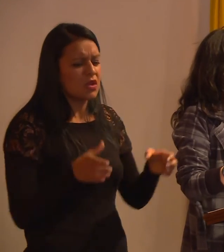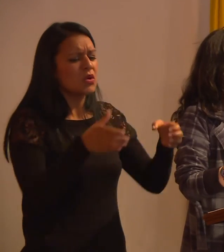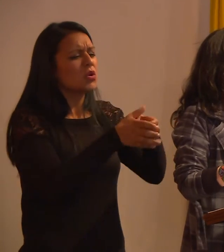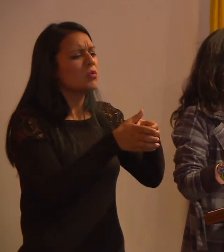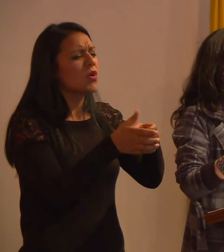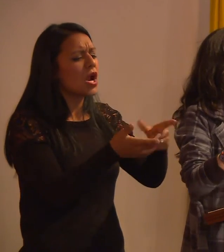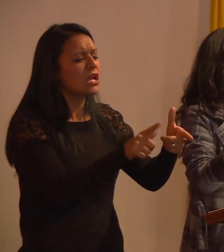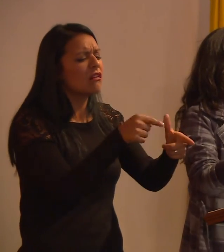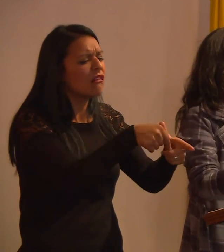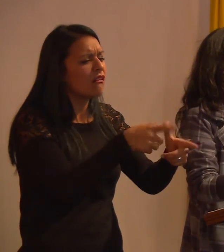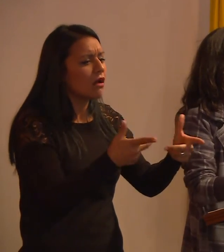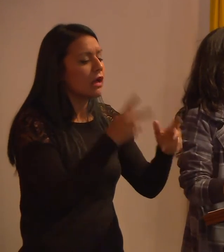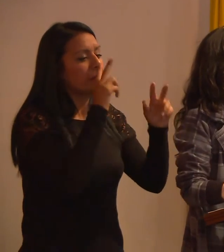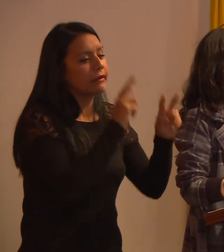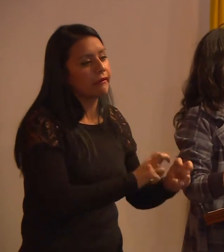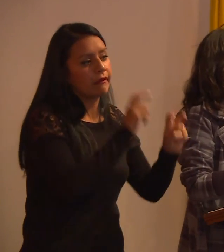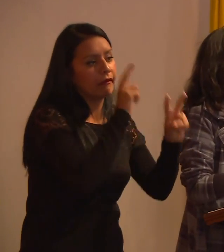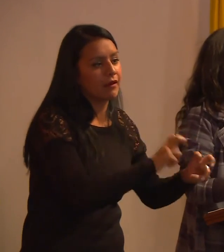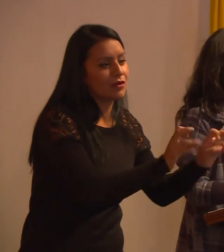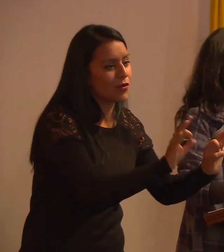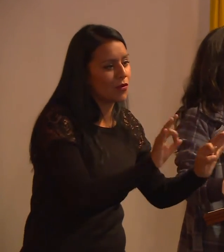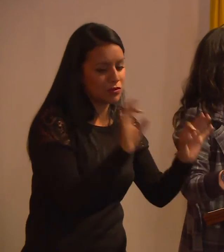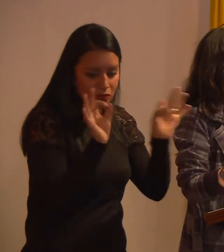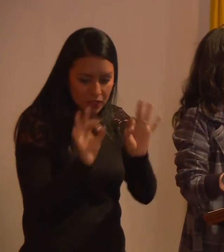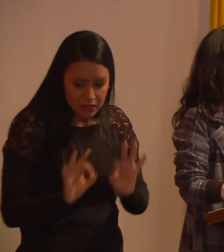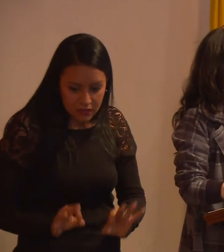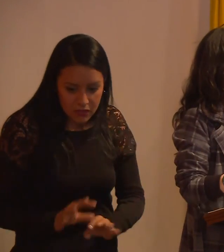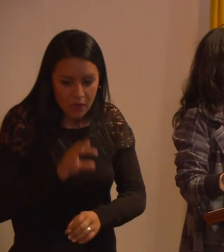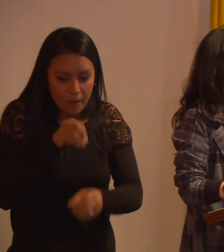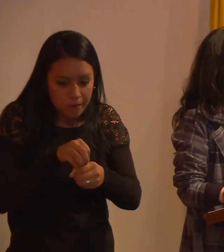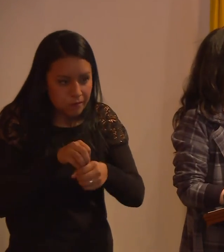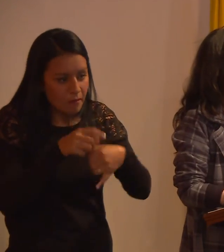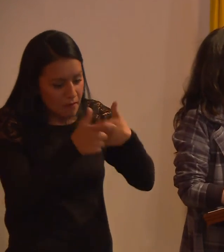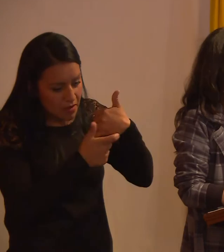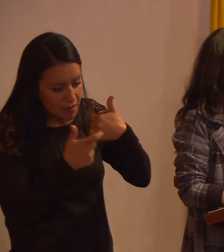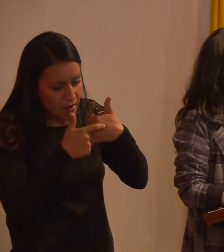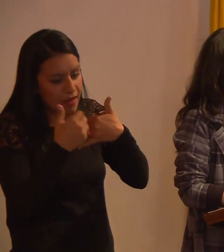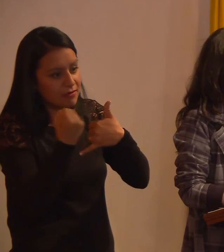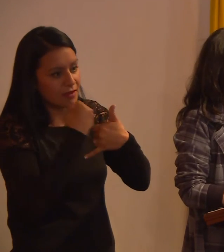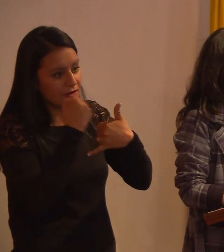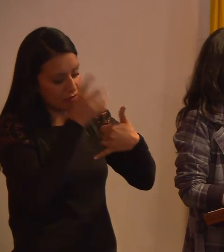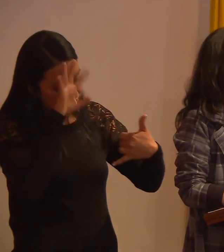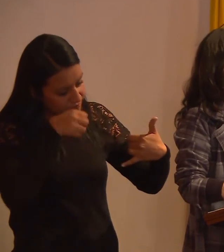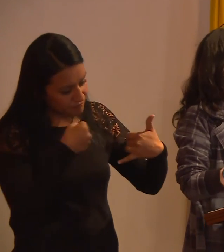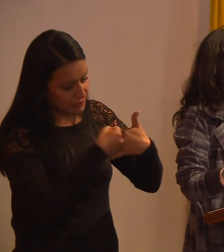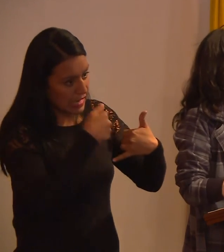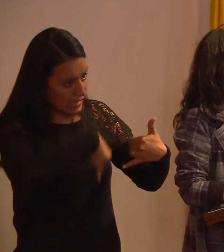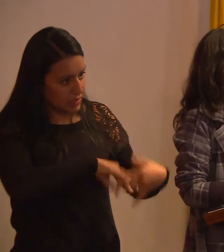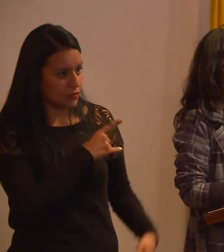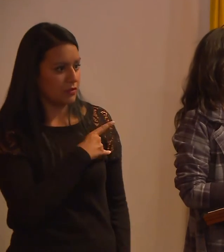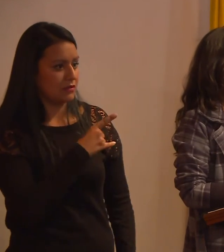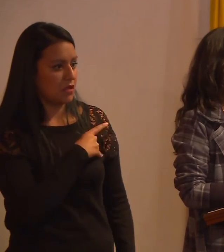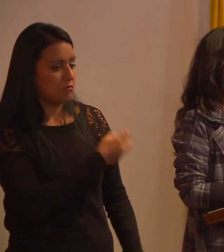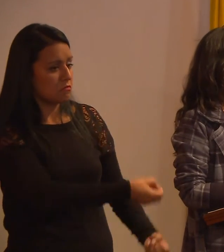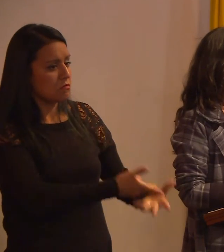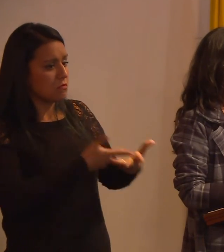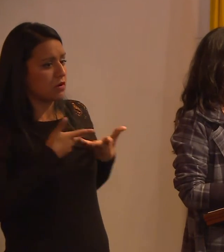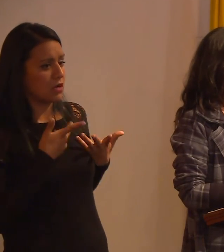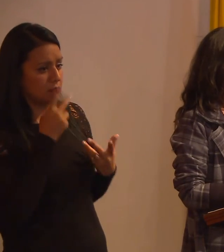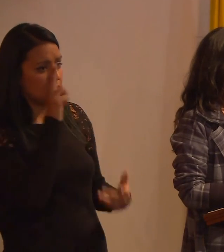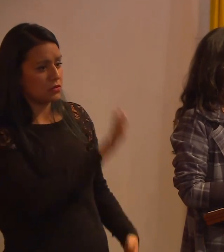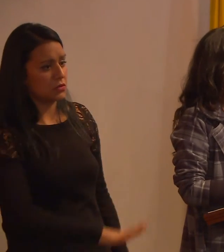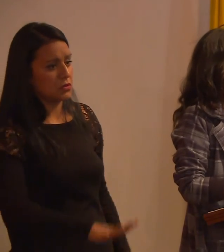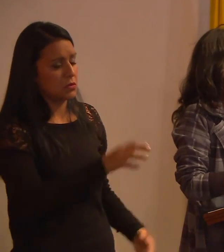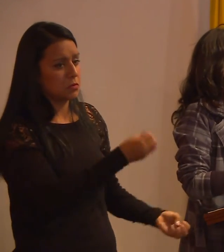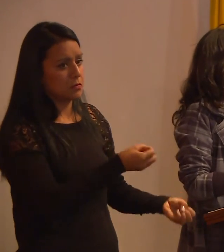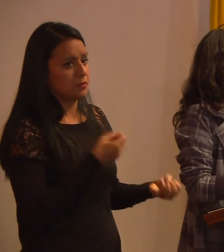los grupos constituidos no solamente en el escenario investigativo, sino organizativo, que están en las regiones trabajando con nosotros en la universidad y que pueden aportar eso a nivel